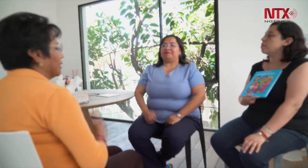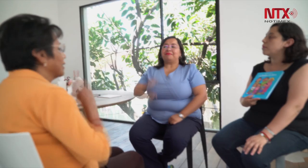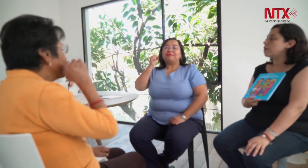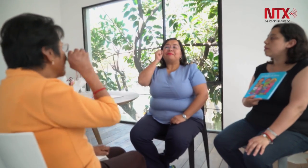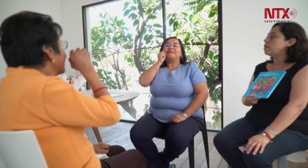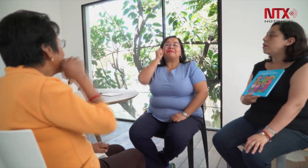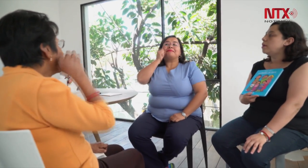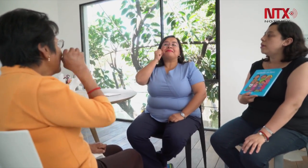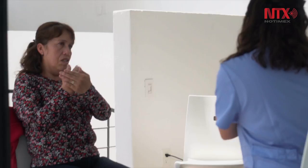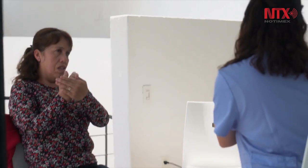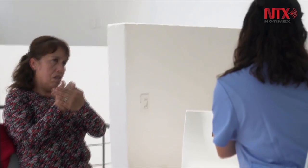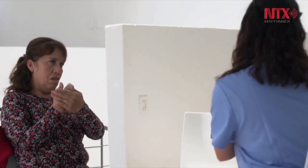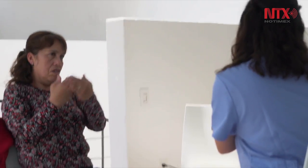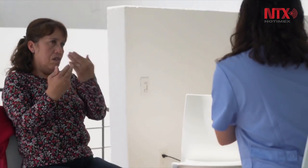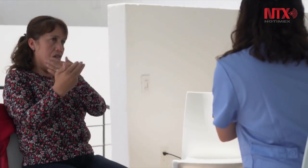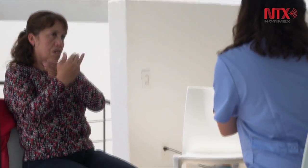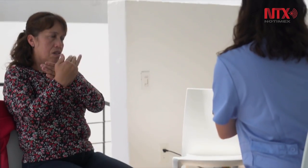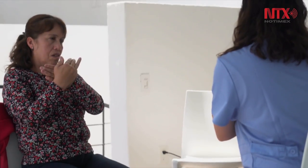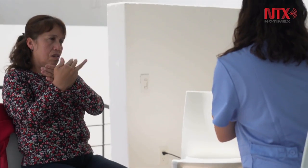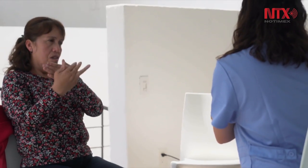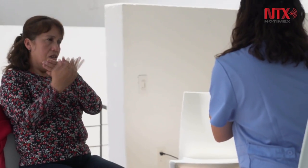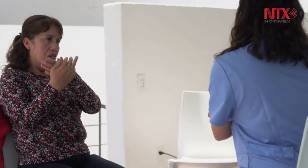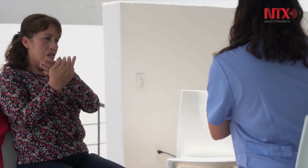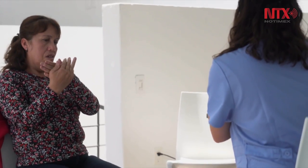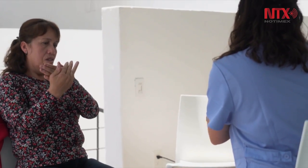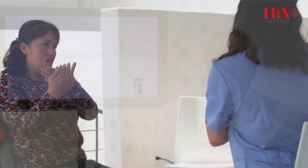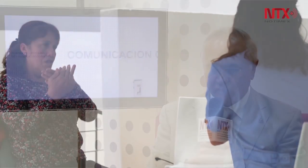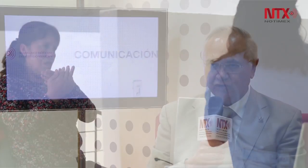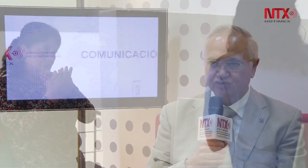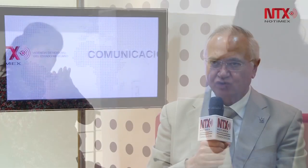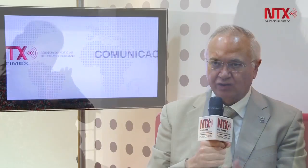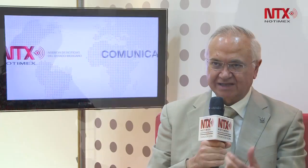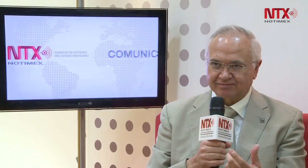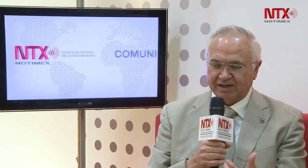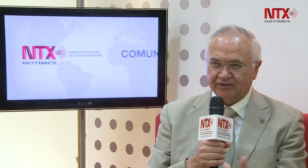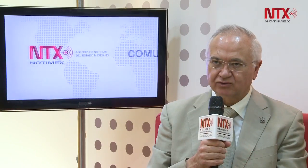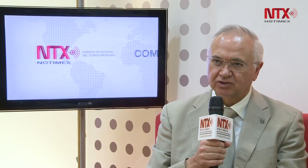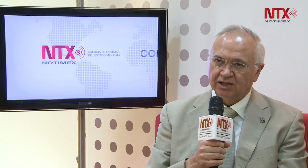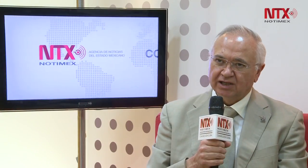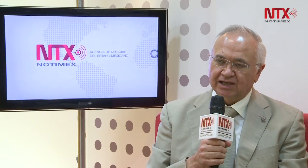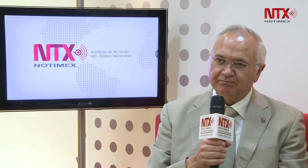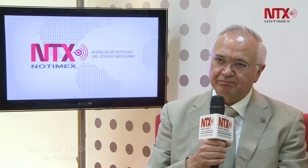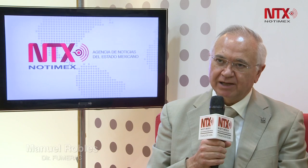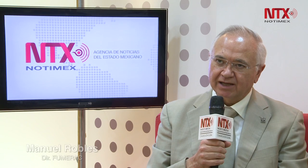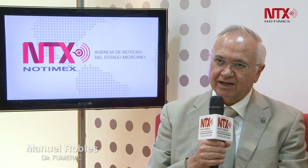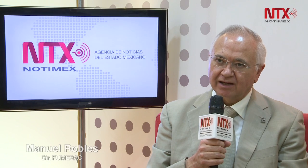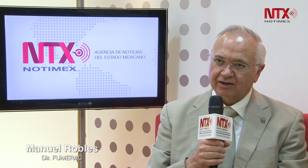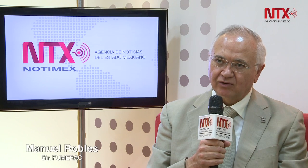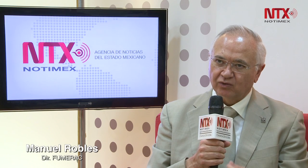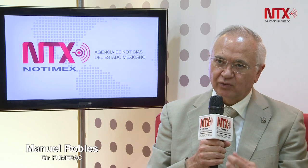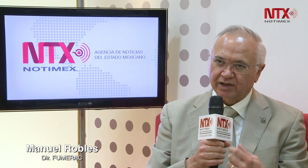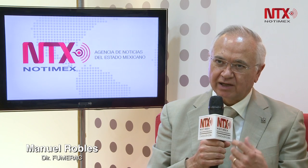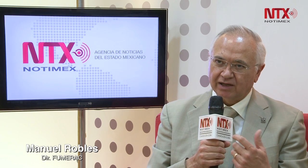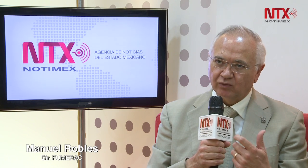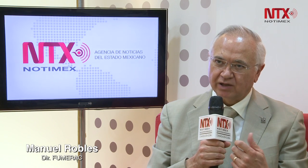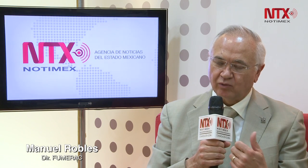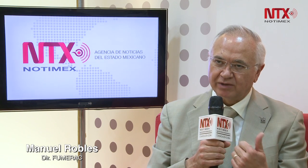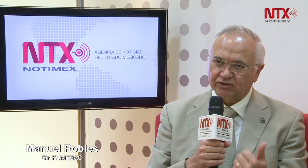el lenguaje de los sordomudos con las manos implica un aumento